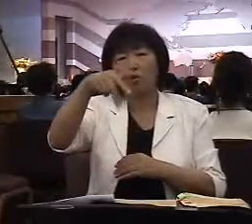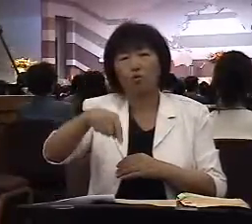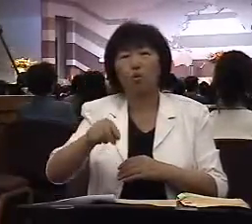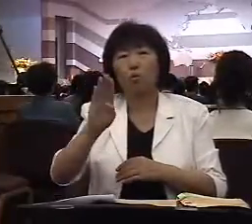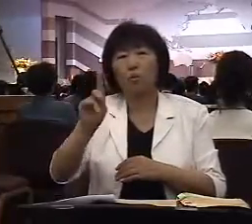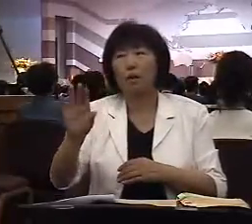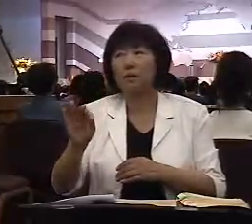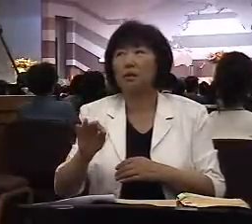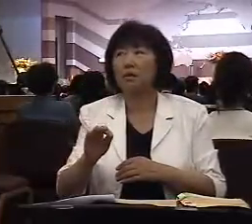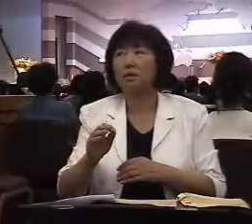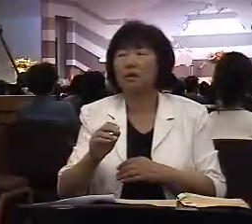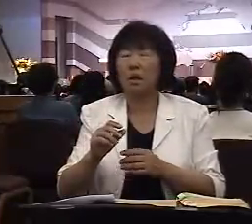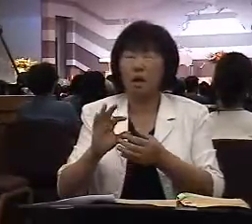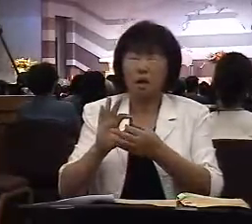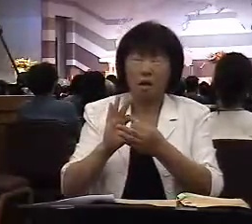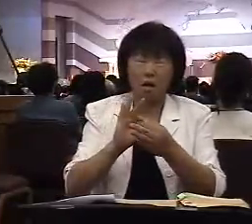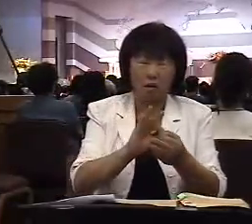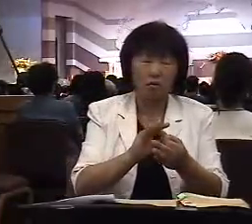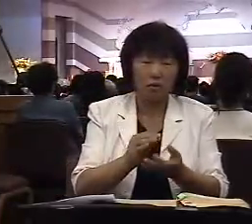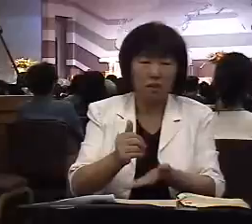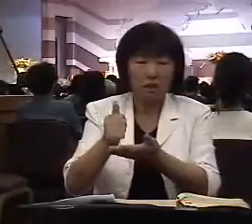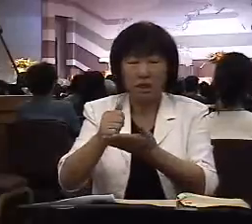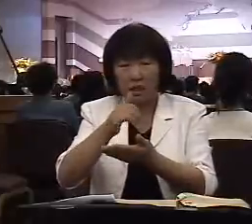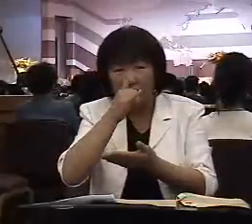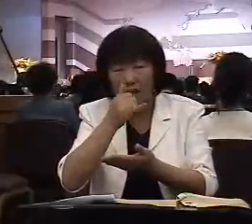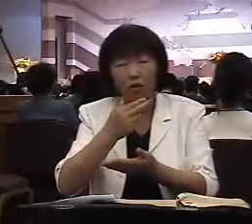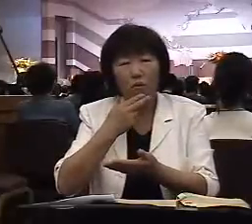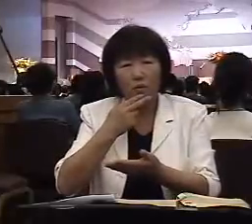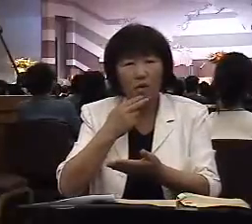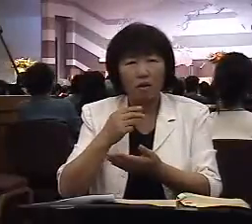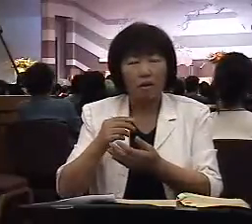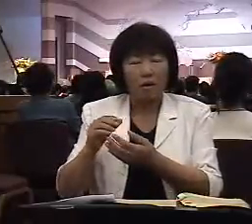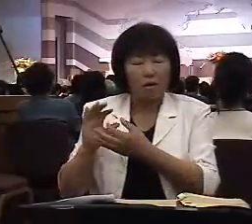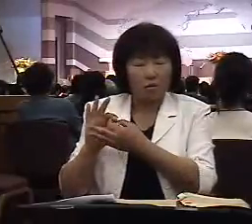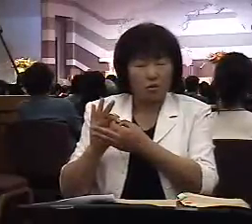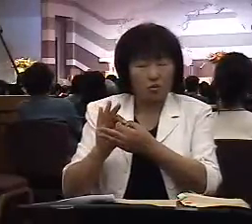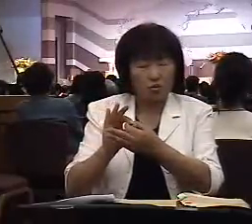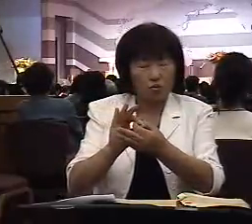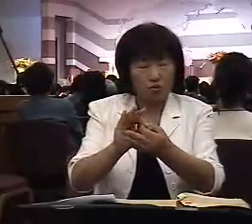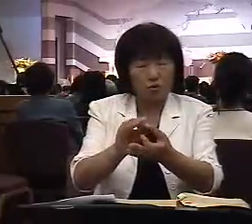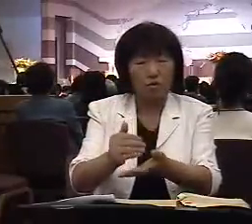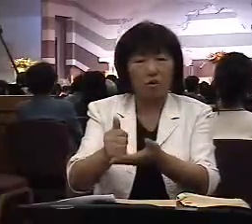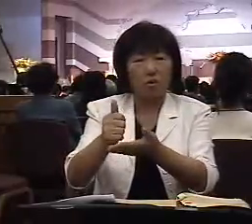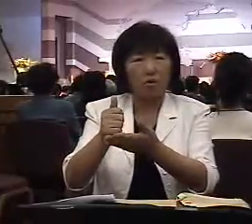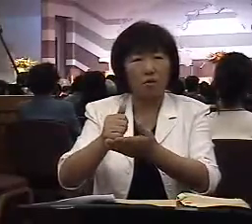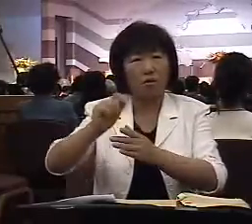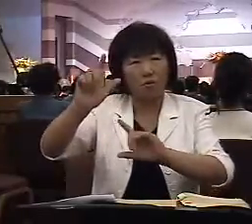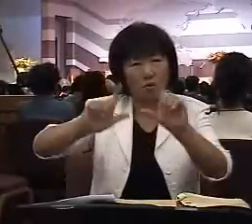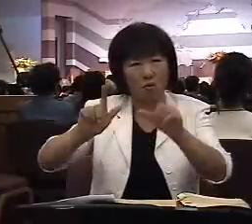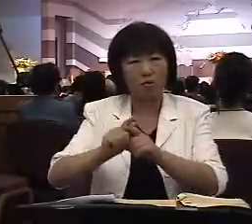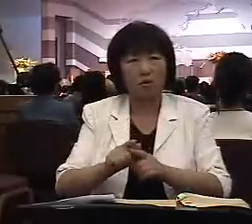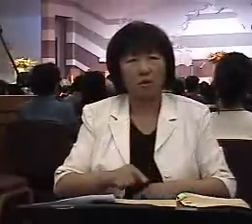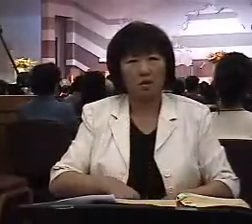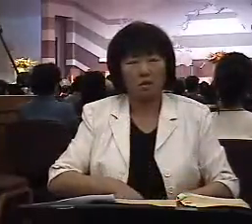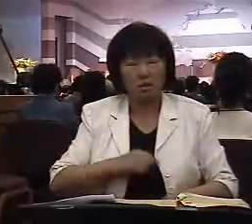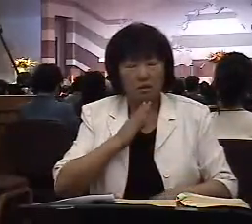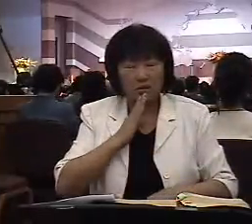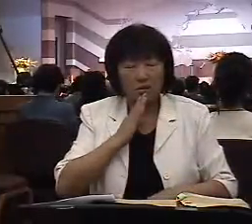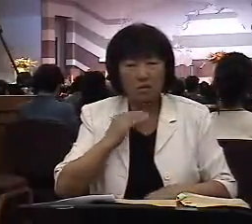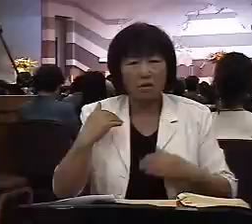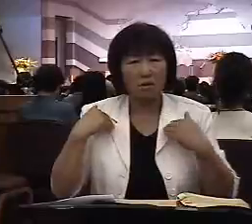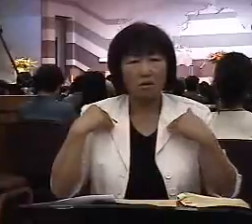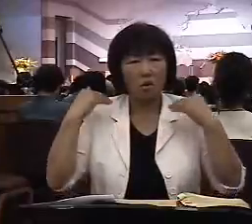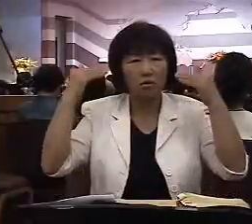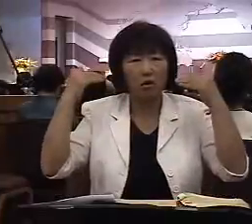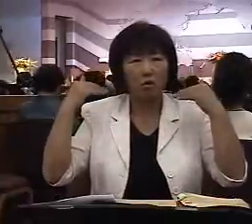남들이 알아주든 몰라주든 칭찬이 있든 없든 꾸준히 섬기는 모습이 진정 우리가